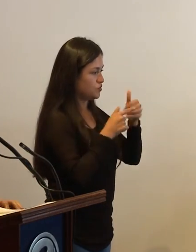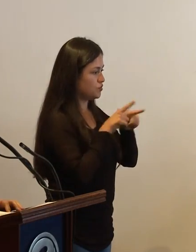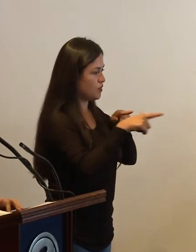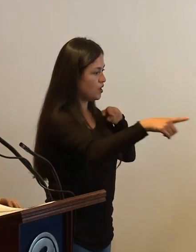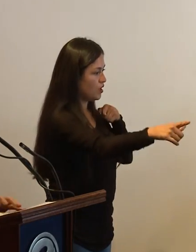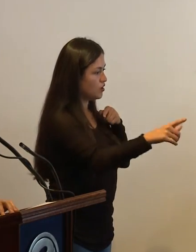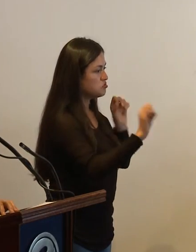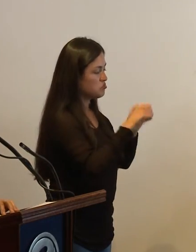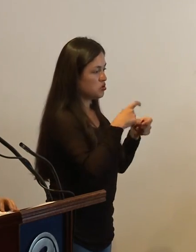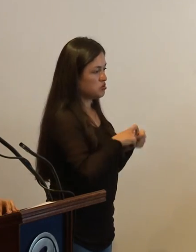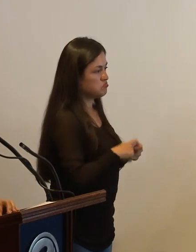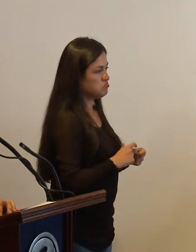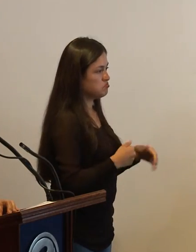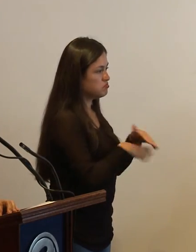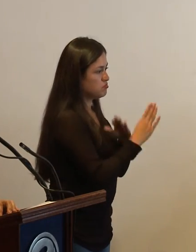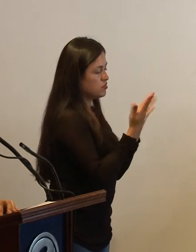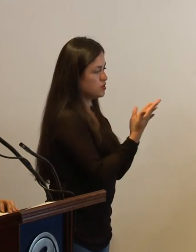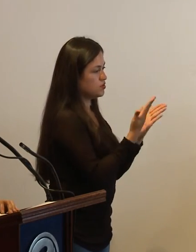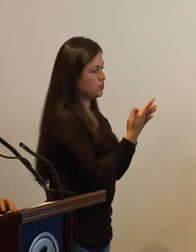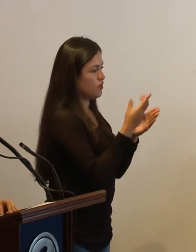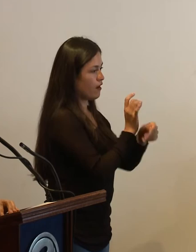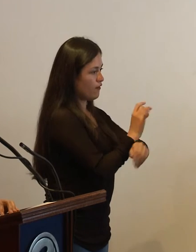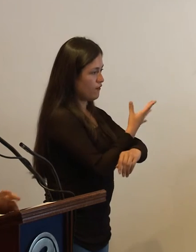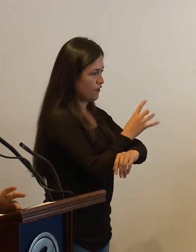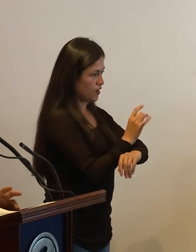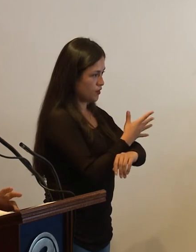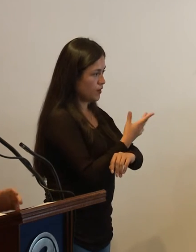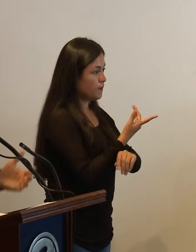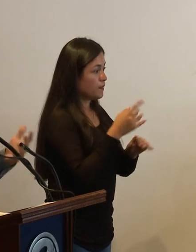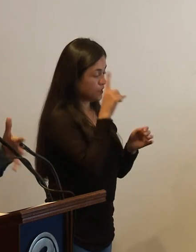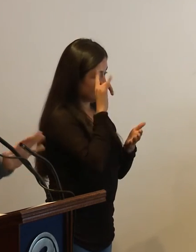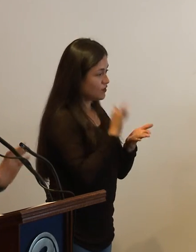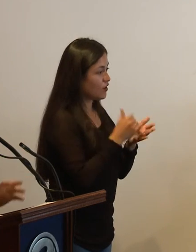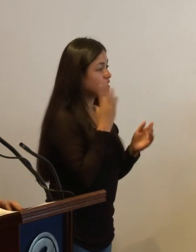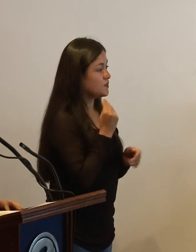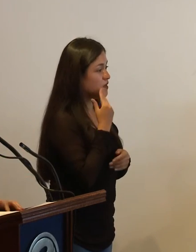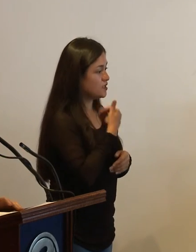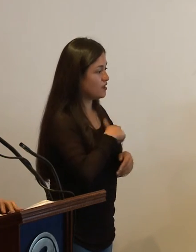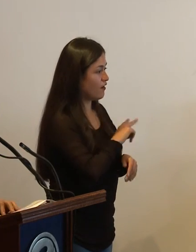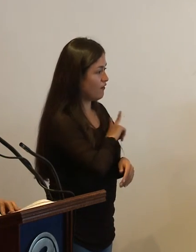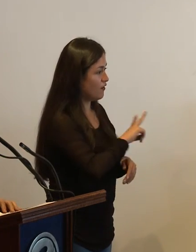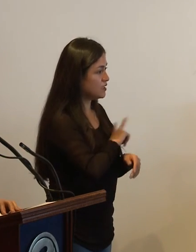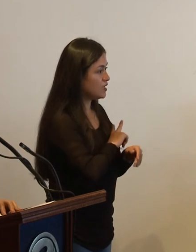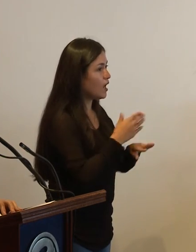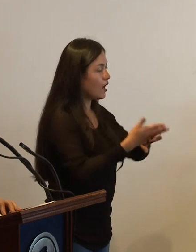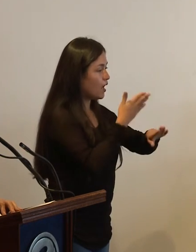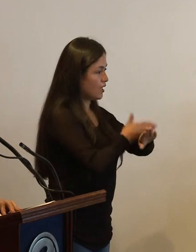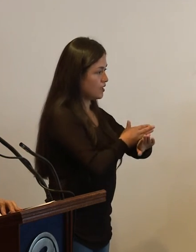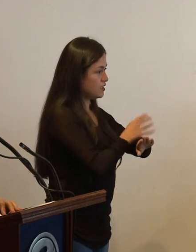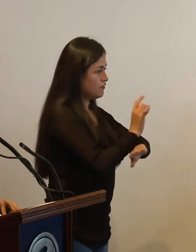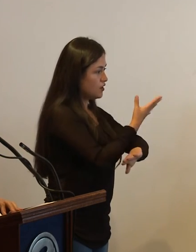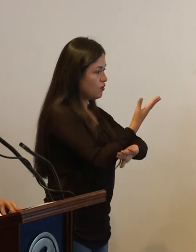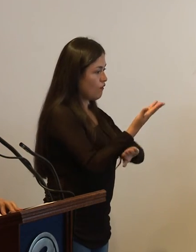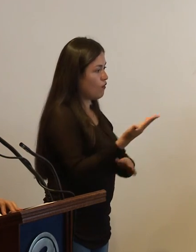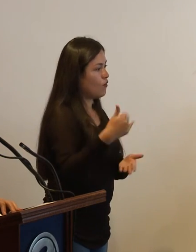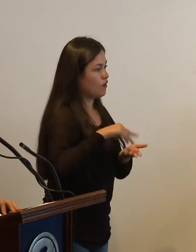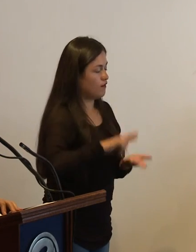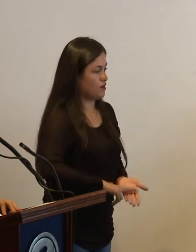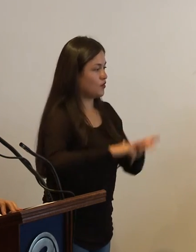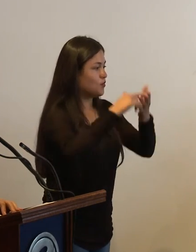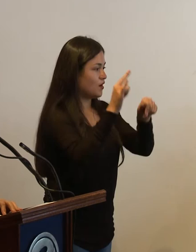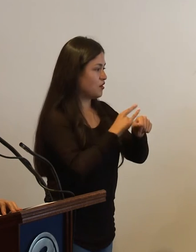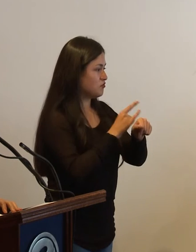plataformas virtuales, y yo creo que hay una experiencia en el caso nuestro que podríamos recuperar y que valdría la pena mirar